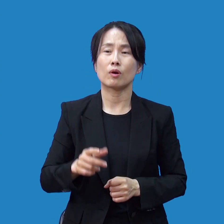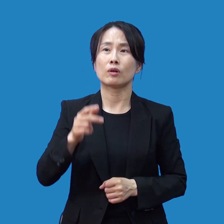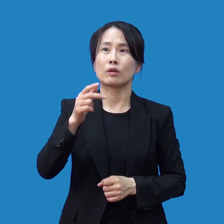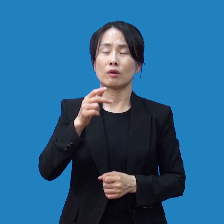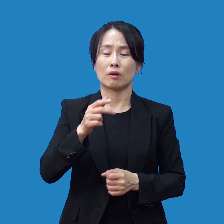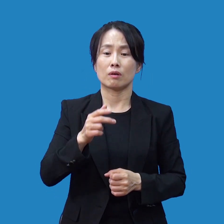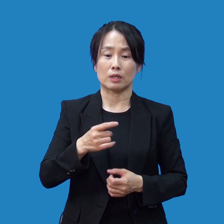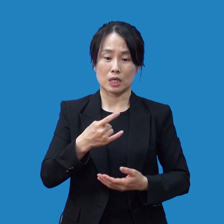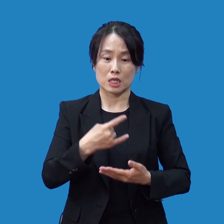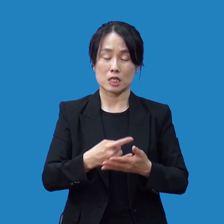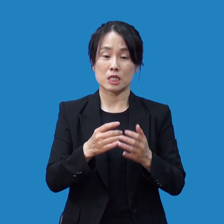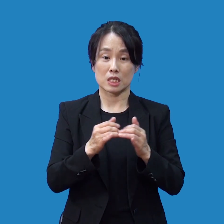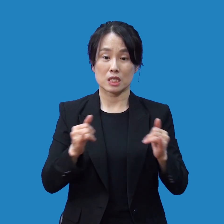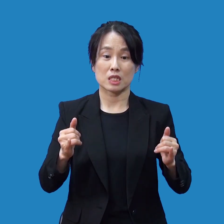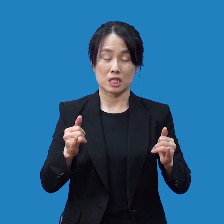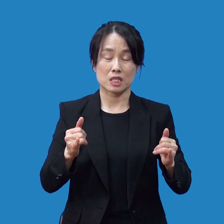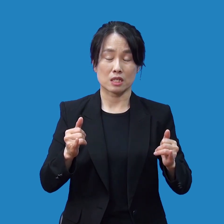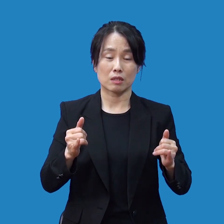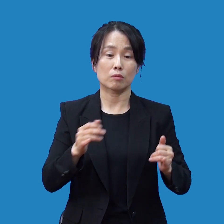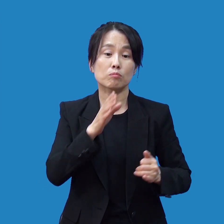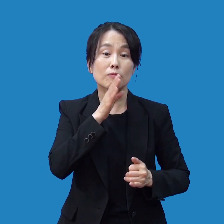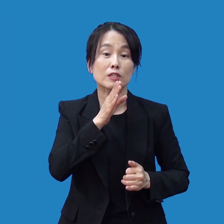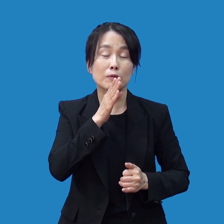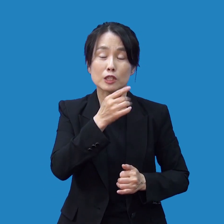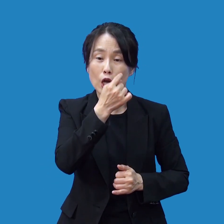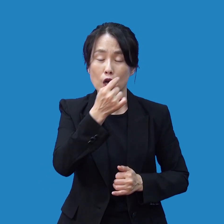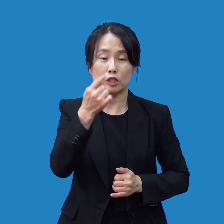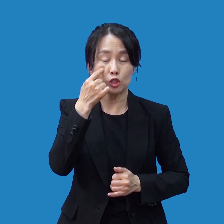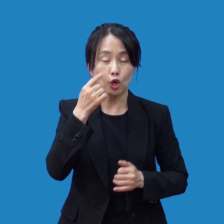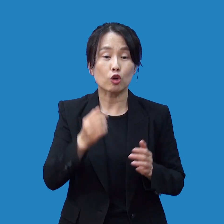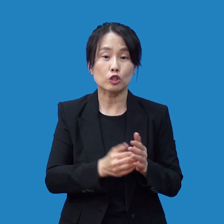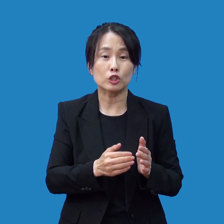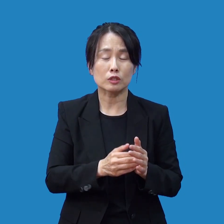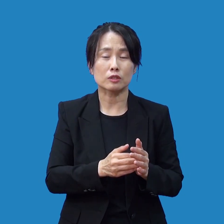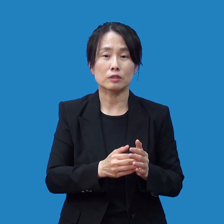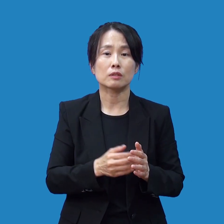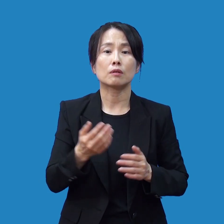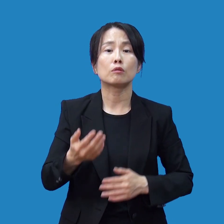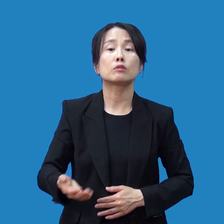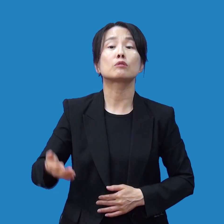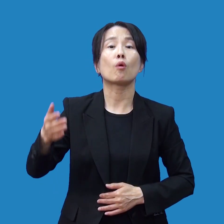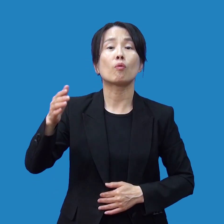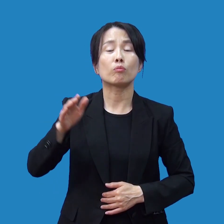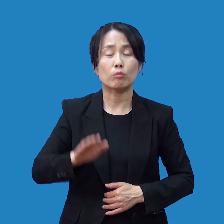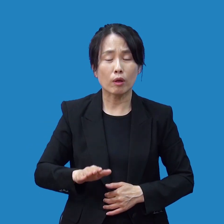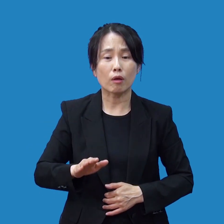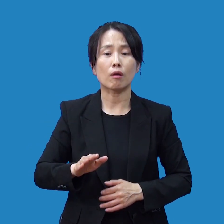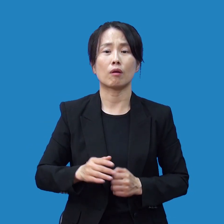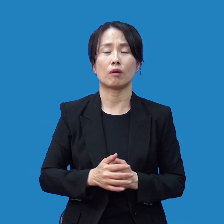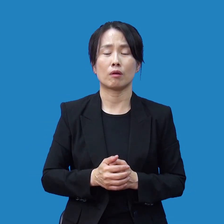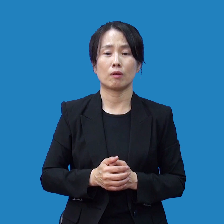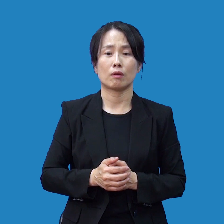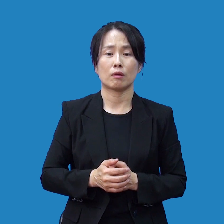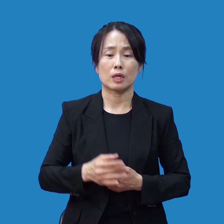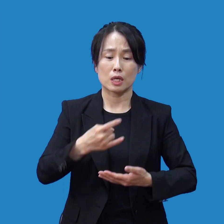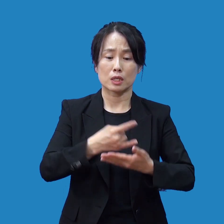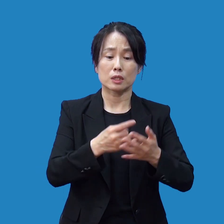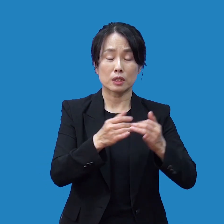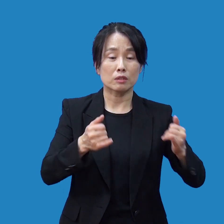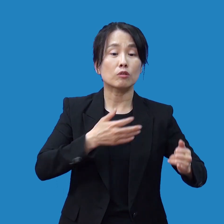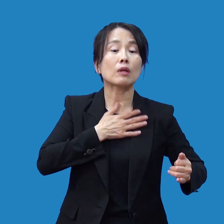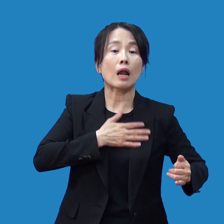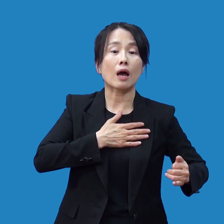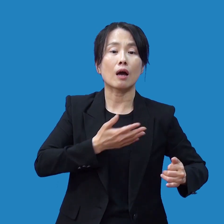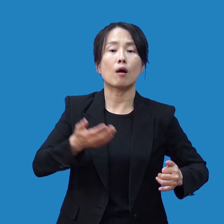하나님이 그를 의롭다 인정하신 게 맞다, 증거가 됐습니다. 그런데 지금 여기에서 한 단계 더 나가려면